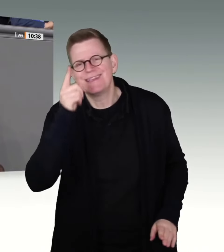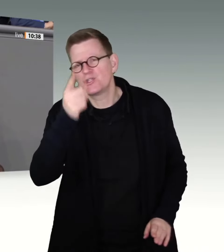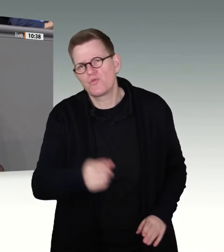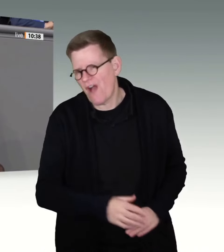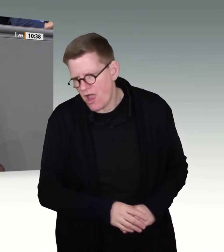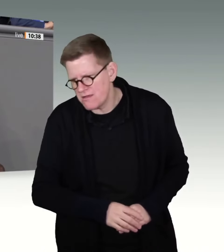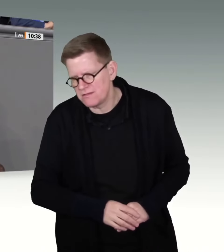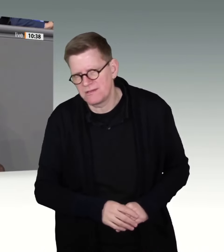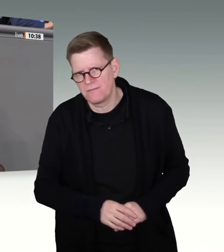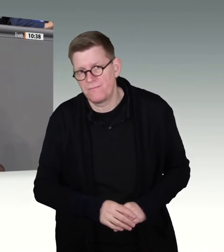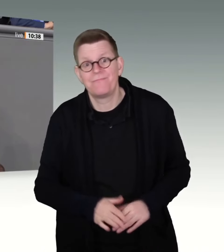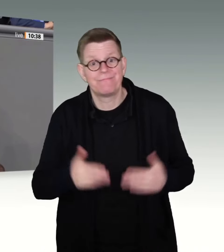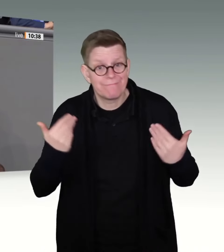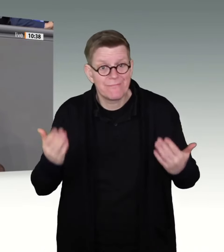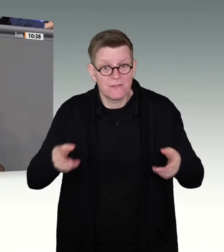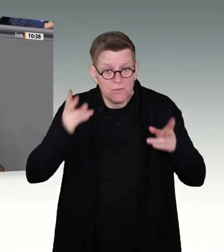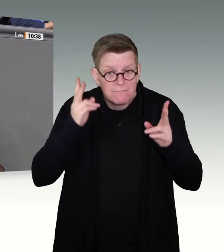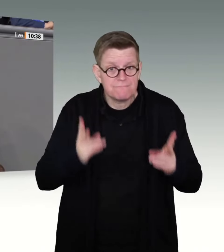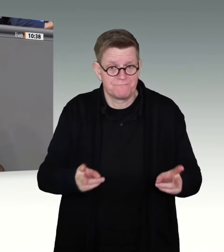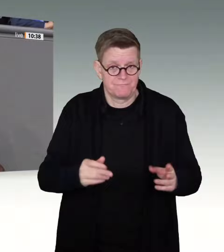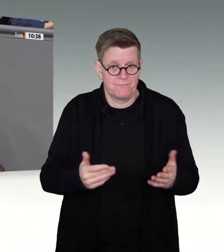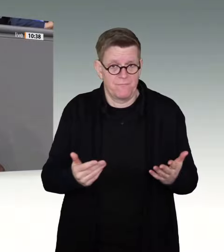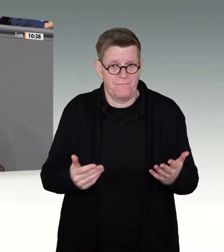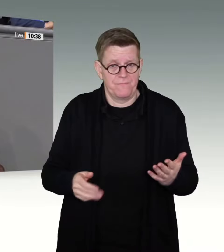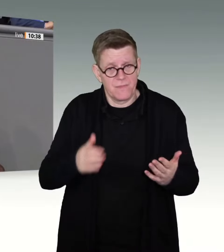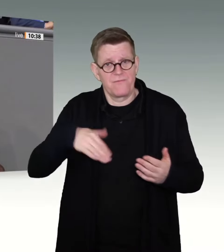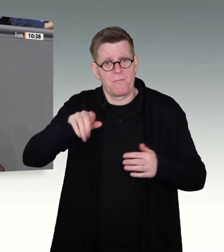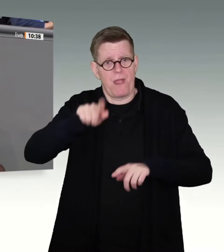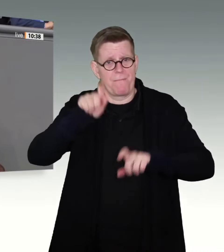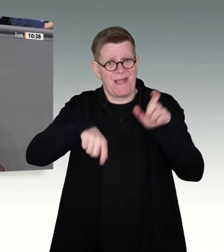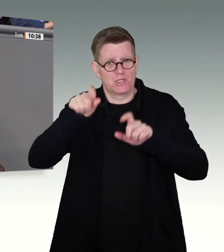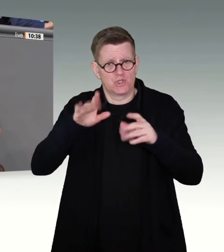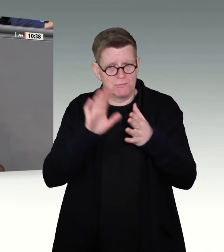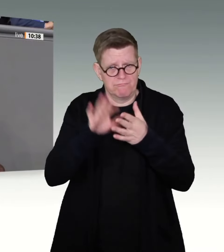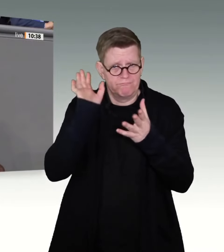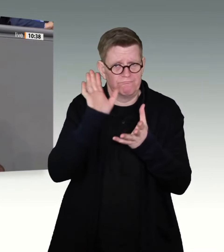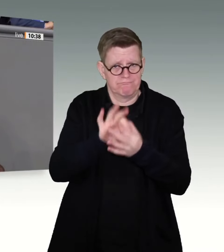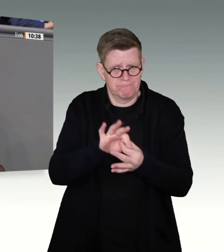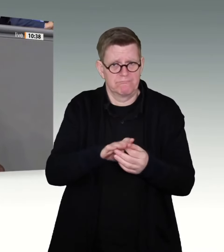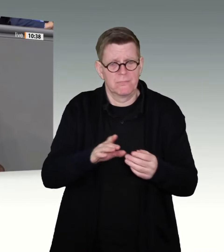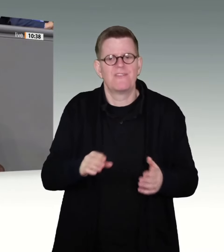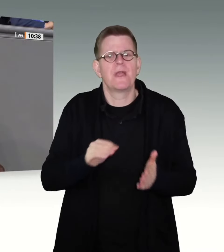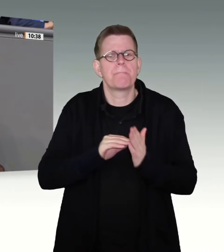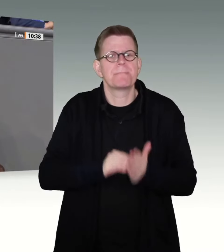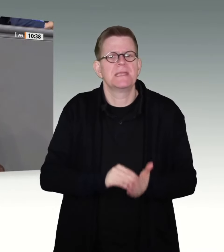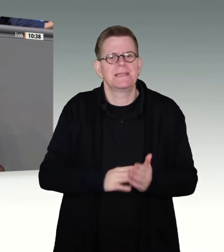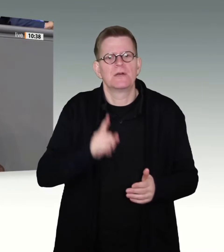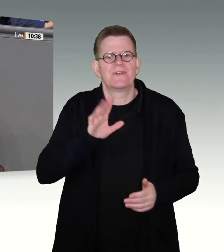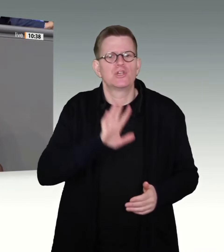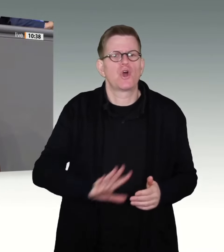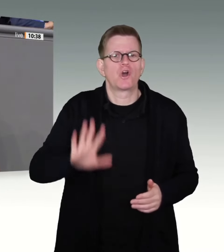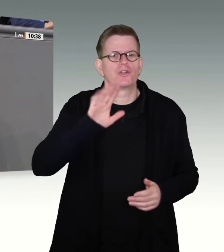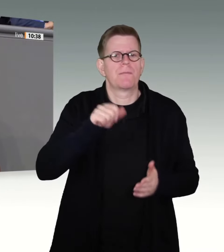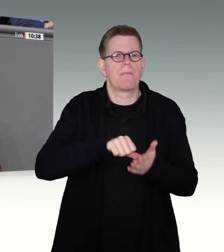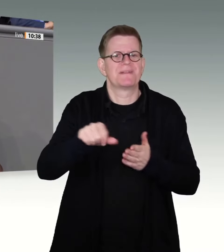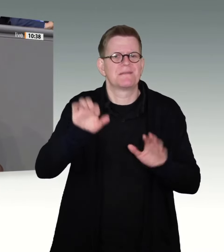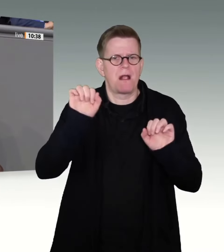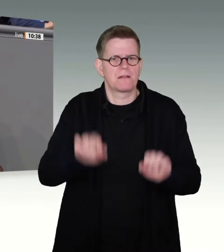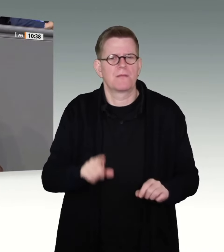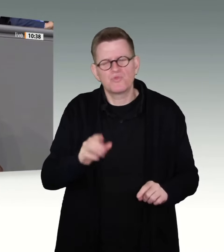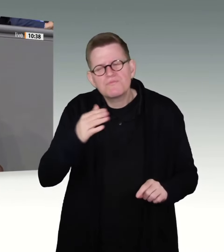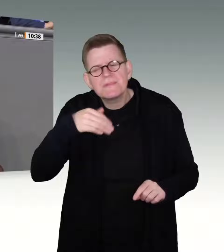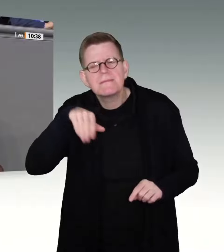Um tatsächlich mehr Menschen in die eigenen vier Wände zu bringen und Mieten in Deutschland wieder bezahlbar zu machen, müsste man ein bisschen mehr